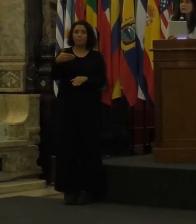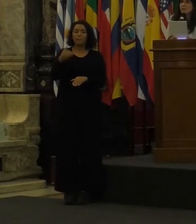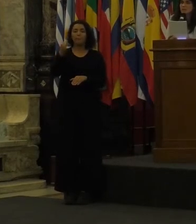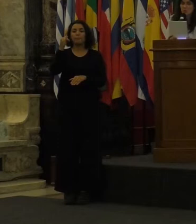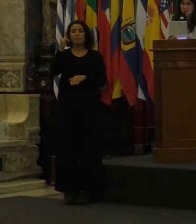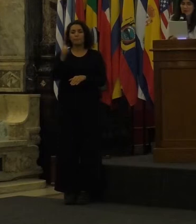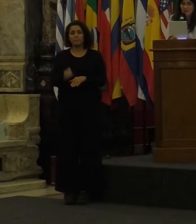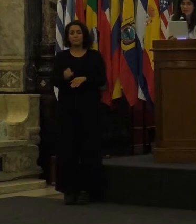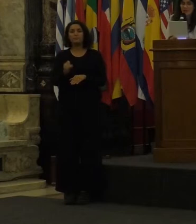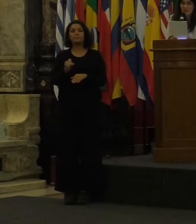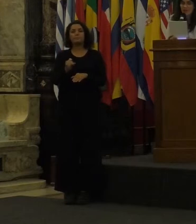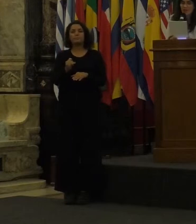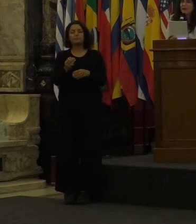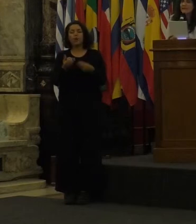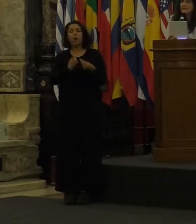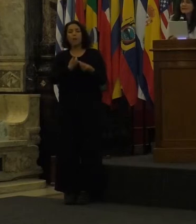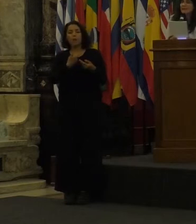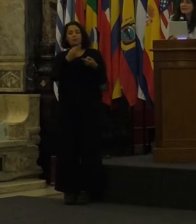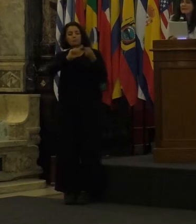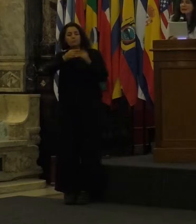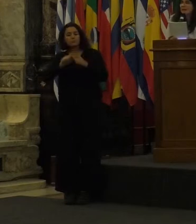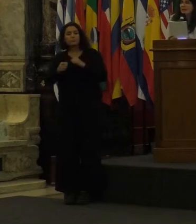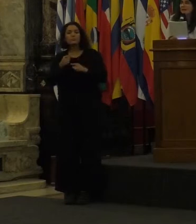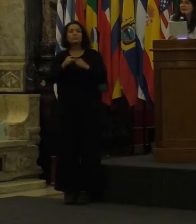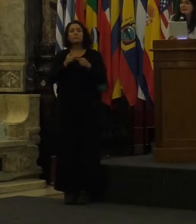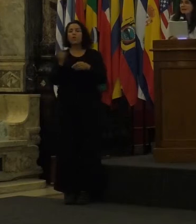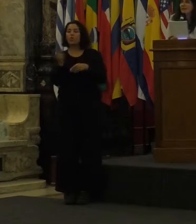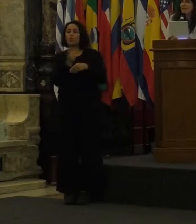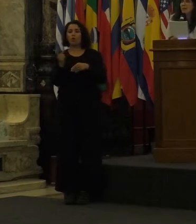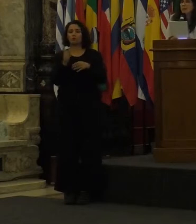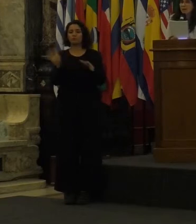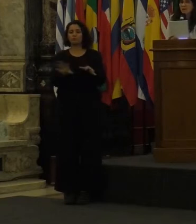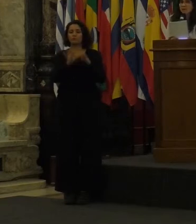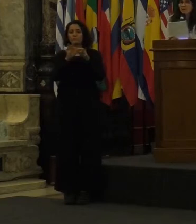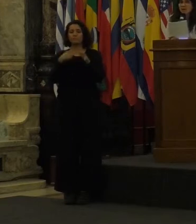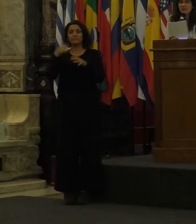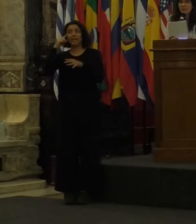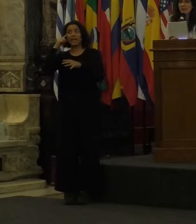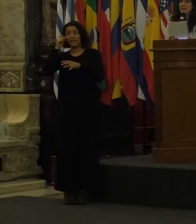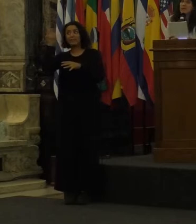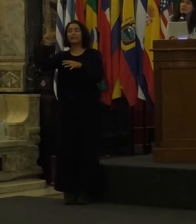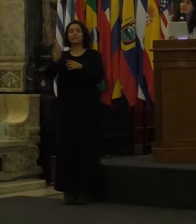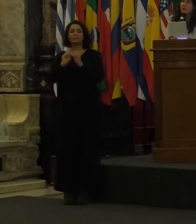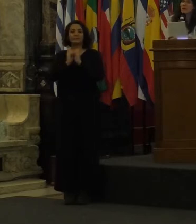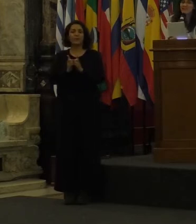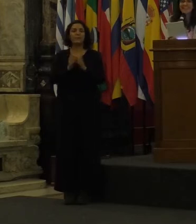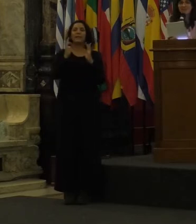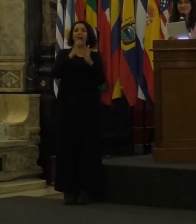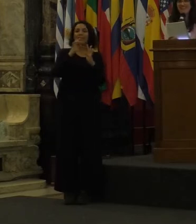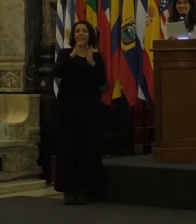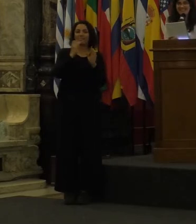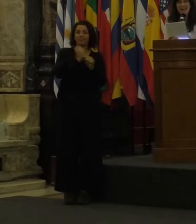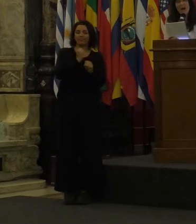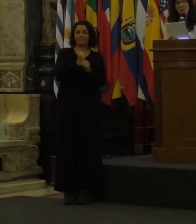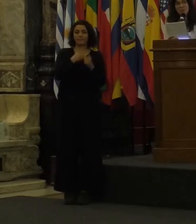fina mixtura de tenacidad y calidez. Bueno, ella no me va a permitir, pero yo les voy a decir que